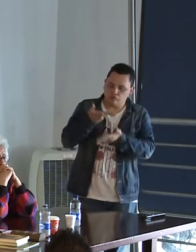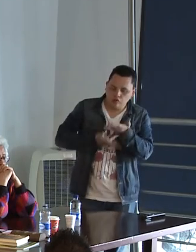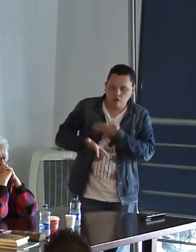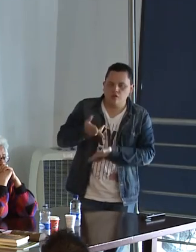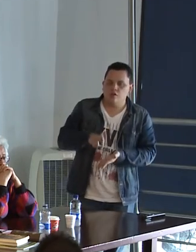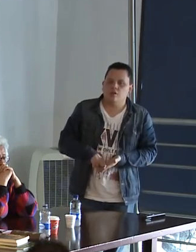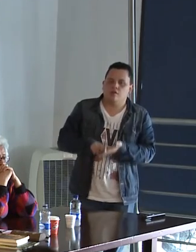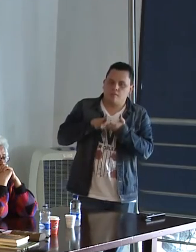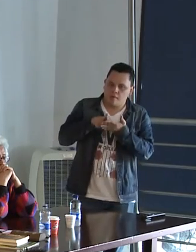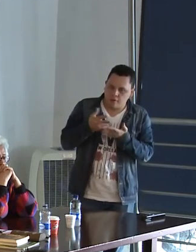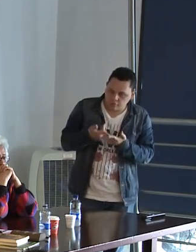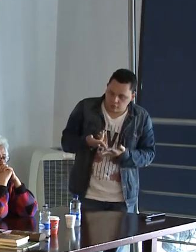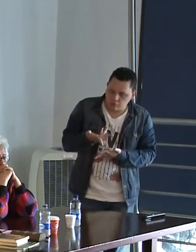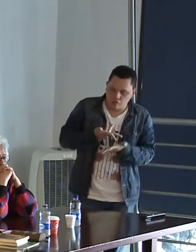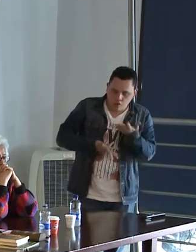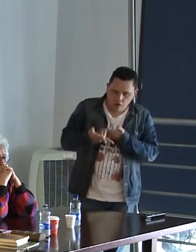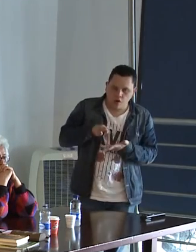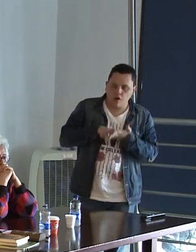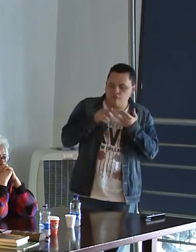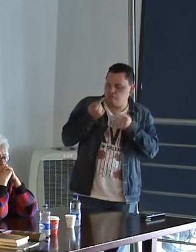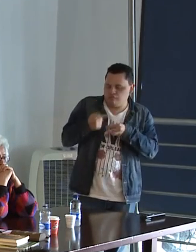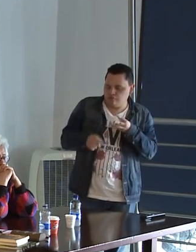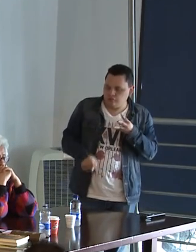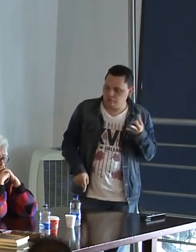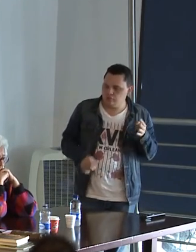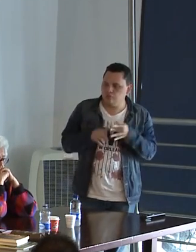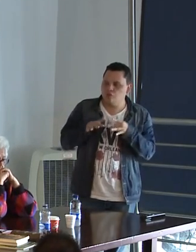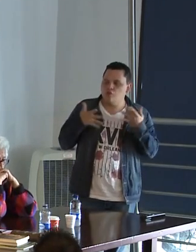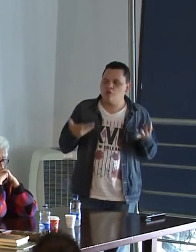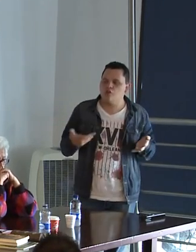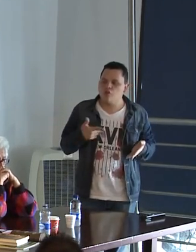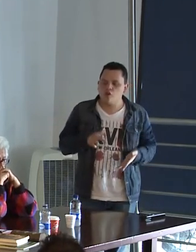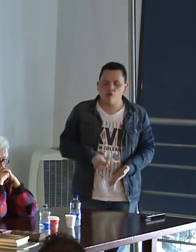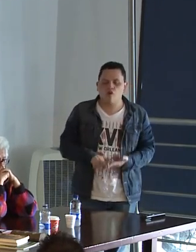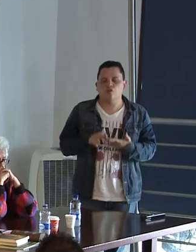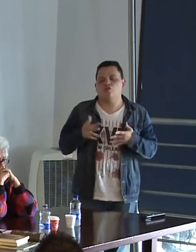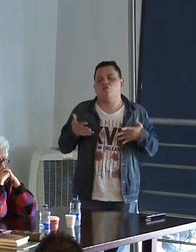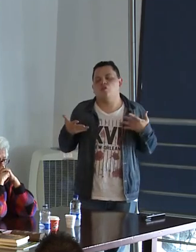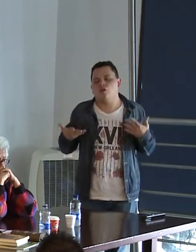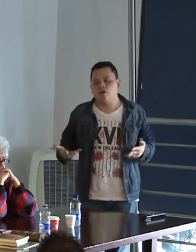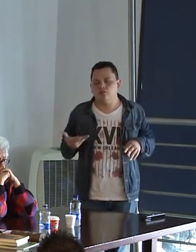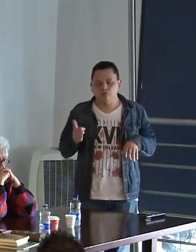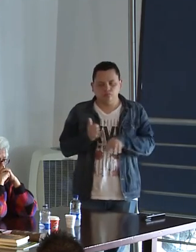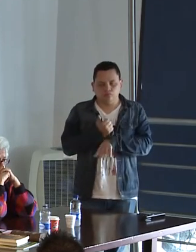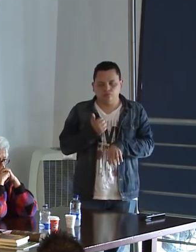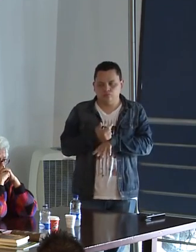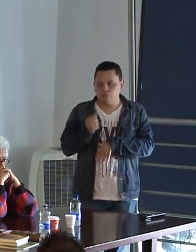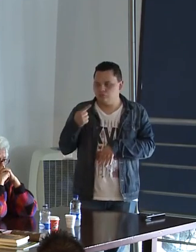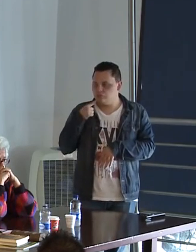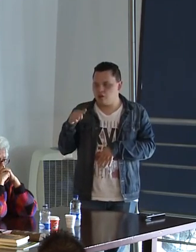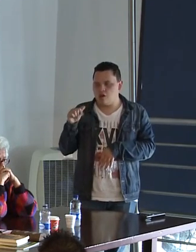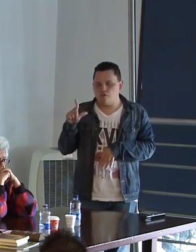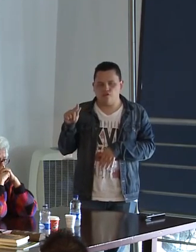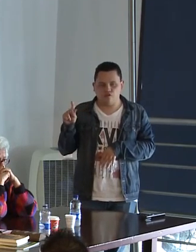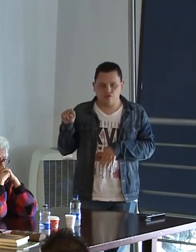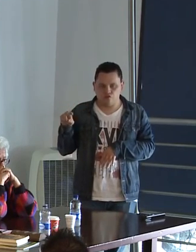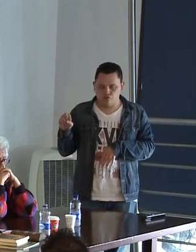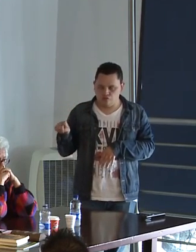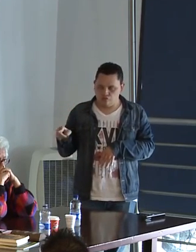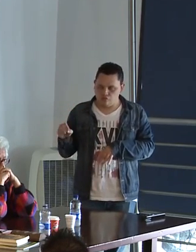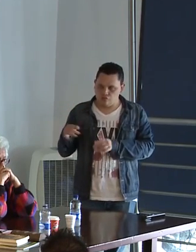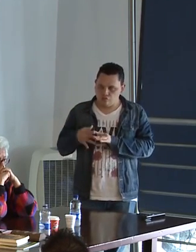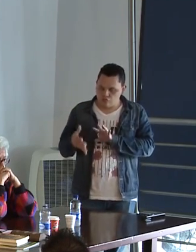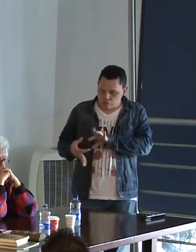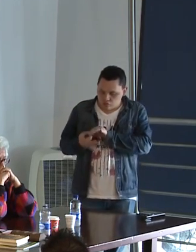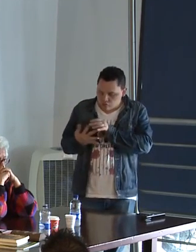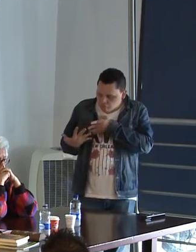reparación, resocialización, en fin, cómo reconstruir todas las tareas, decía Alfonso, relacionadas con la reconstrucción del